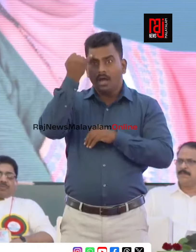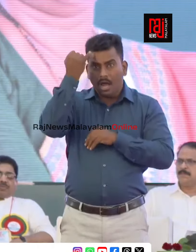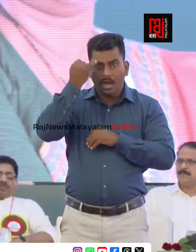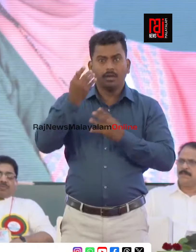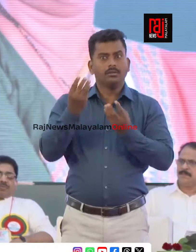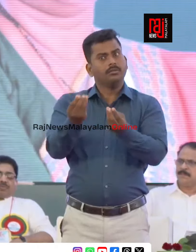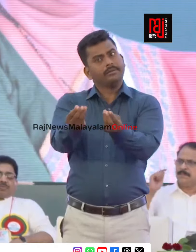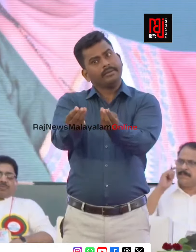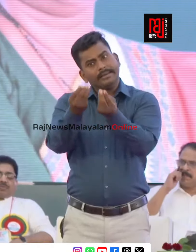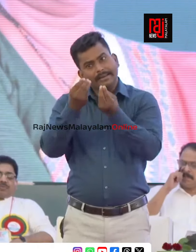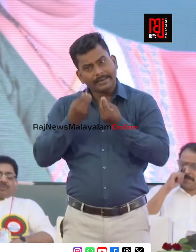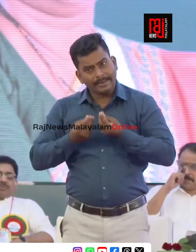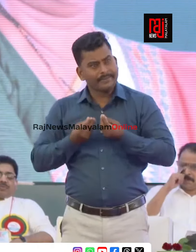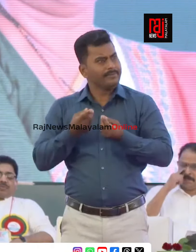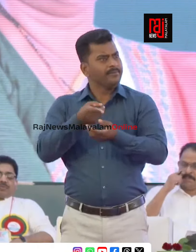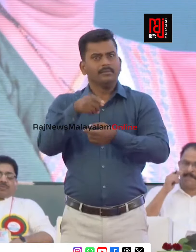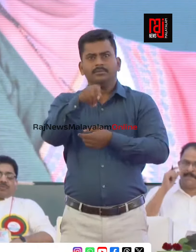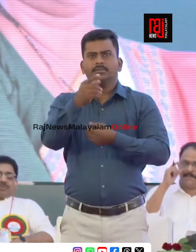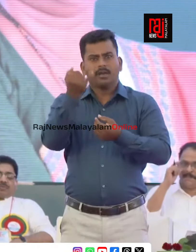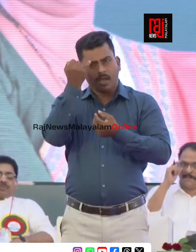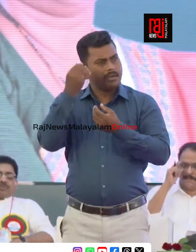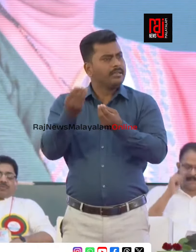നിർദ്ദേശങ്ങളും നിങ്ങളിൽ നിന്ന്